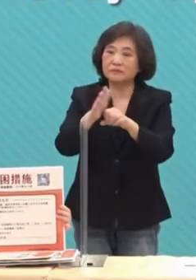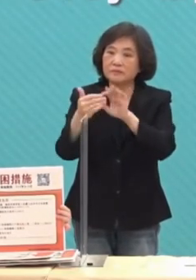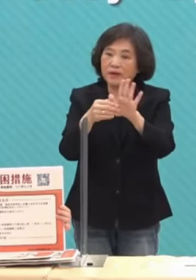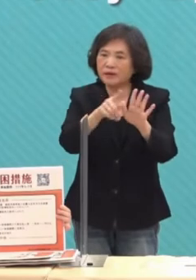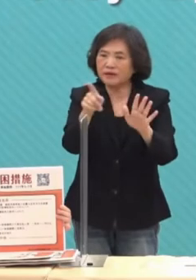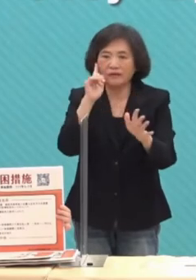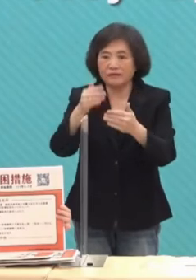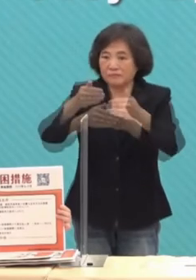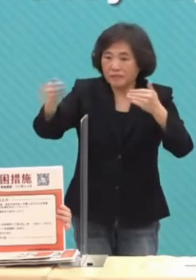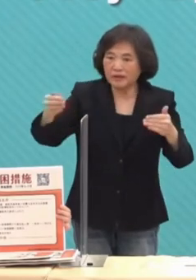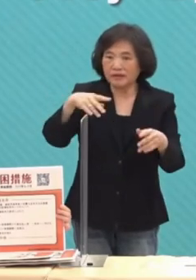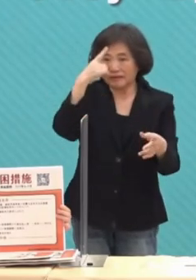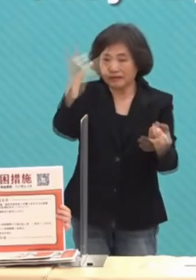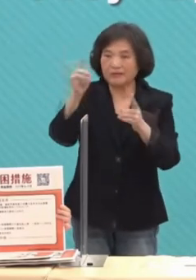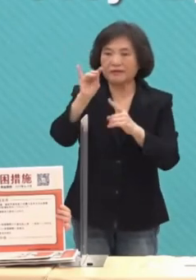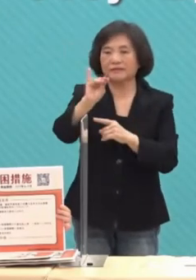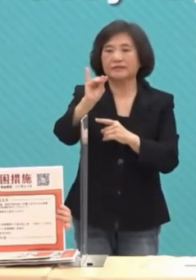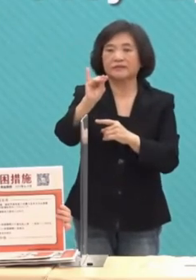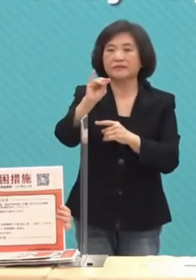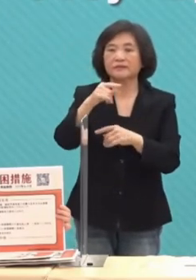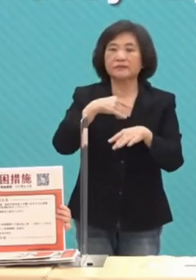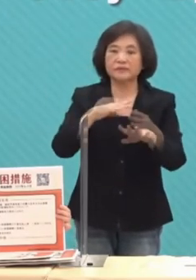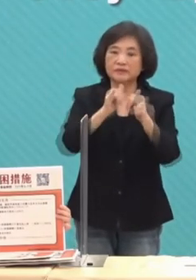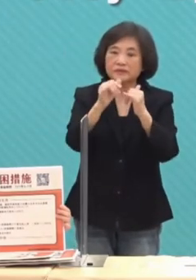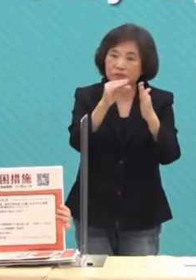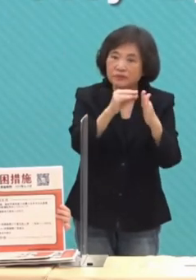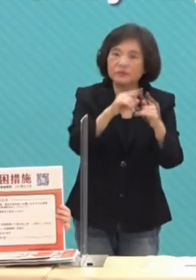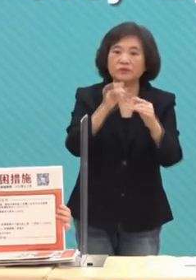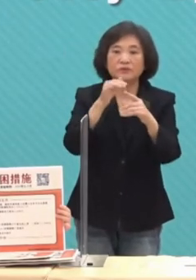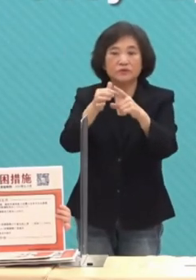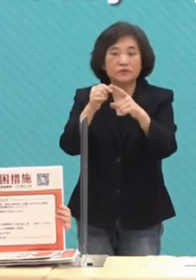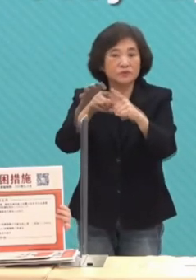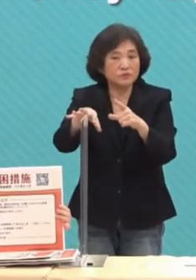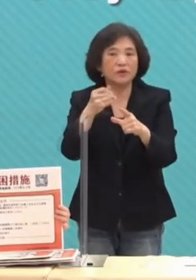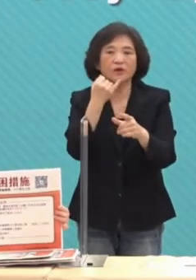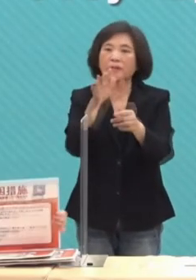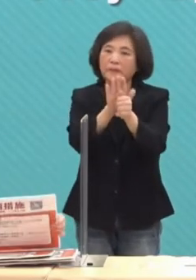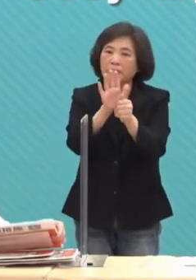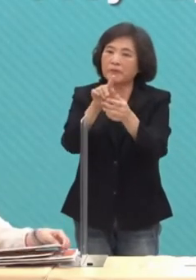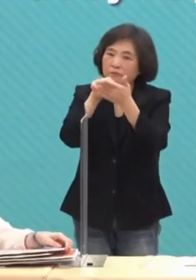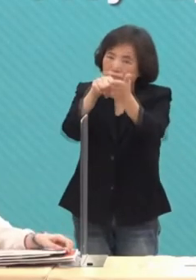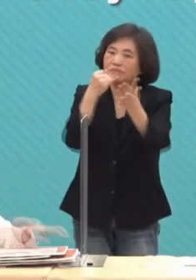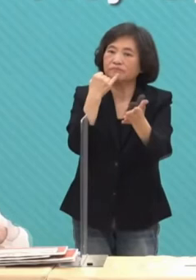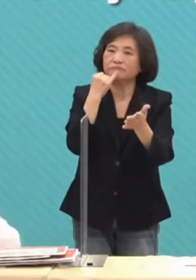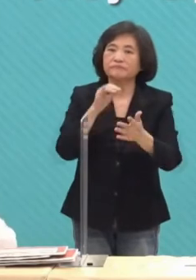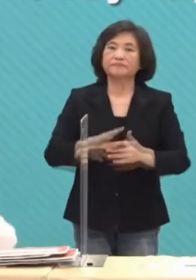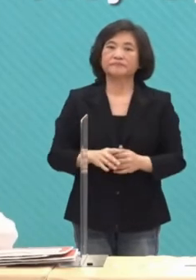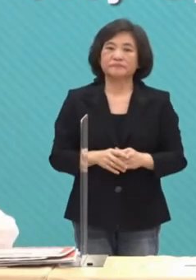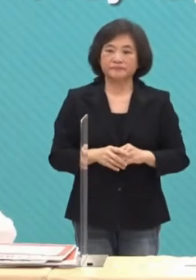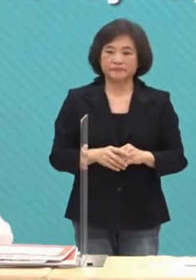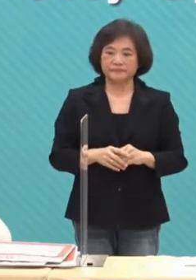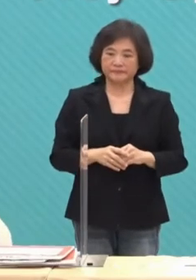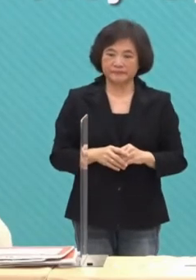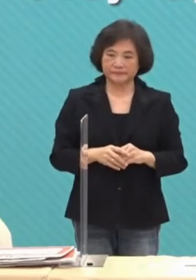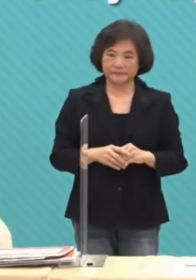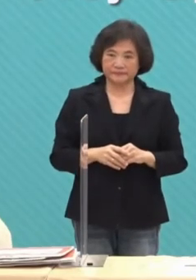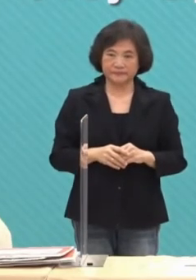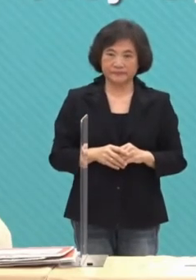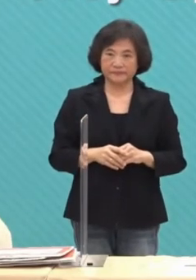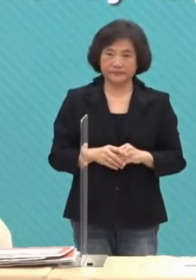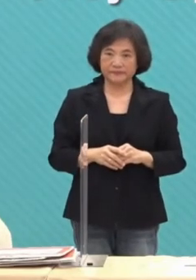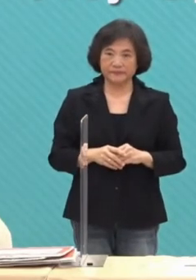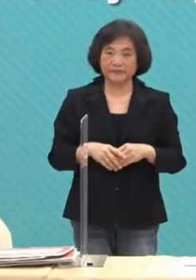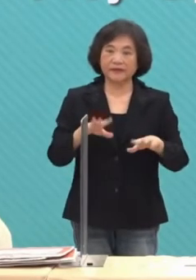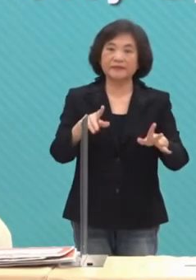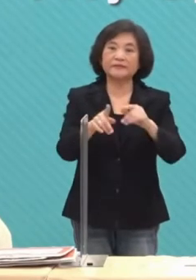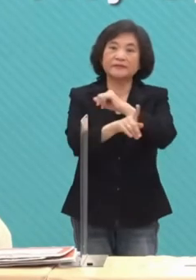偿金的部分，每天1000元，这边社会局或是区公所都可以来协助民众的一个申请。好，那